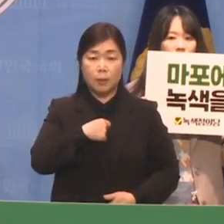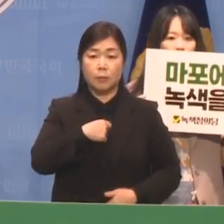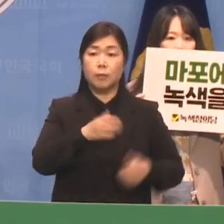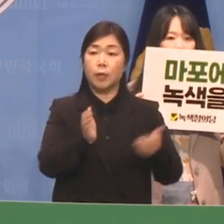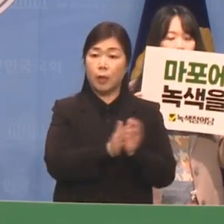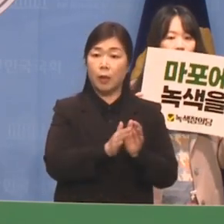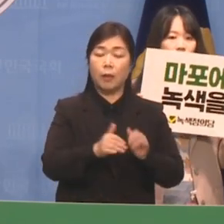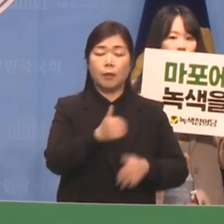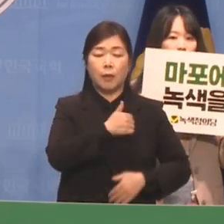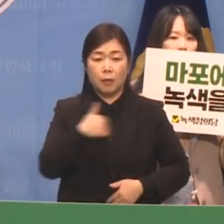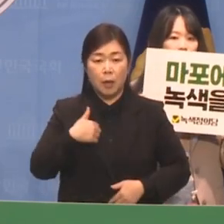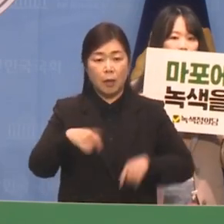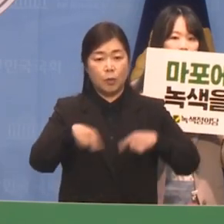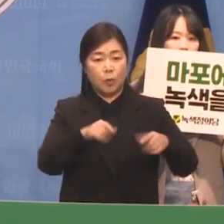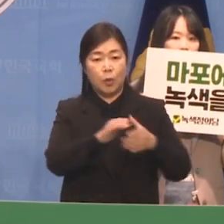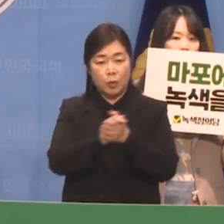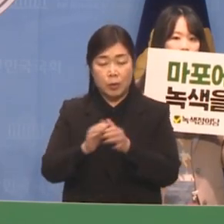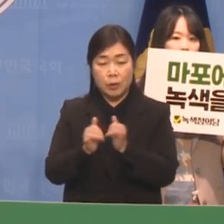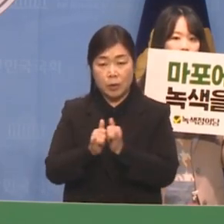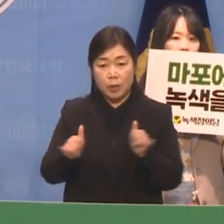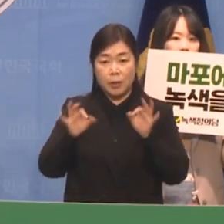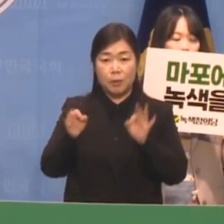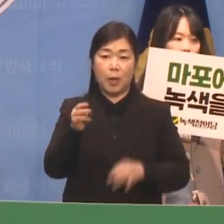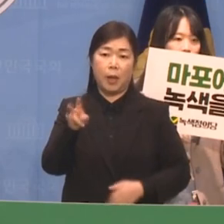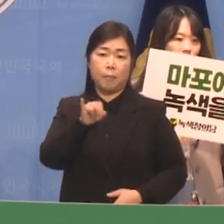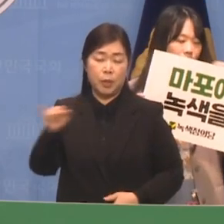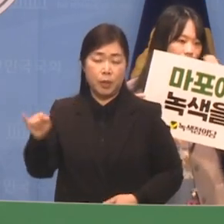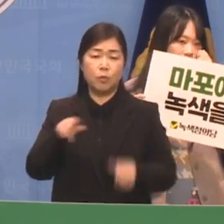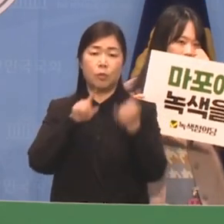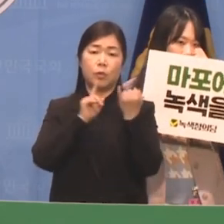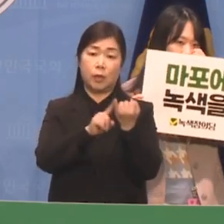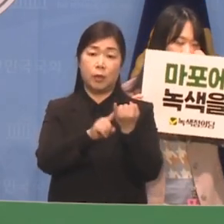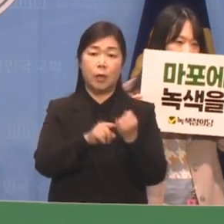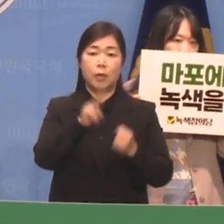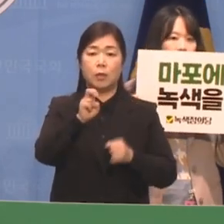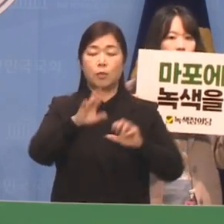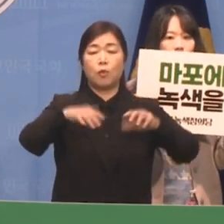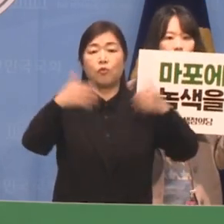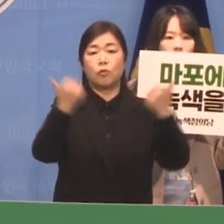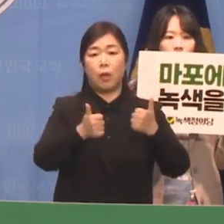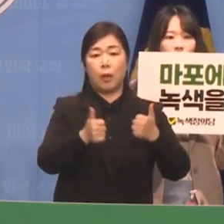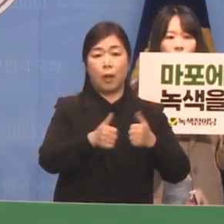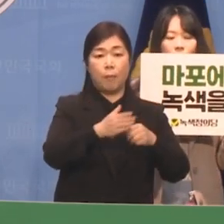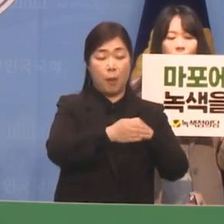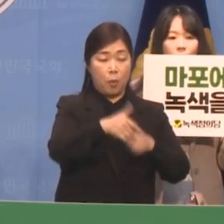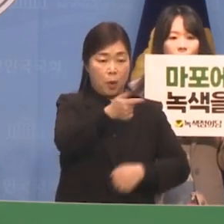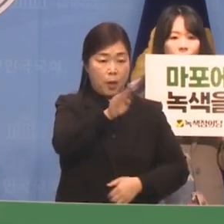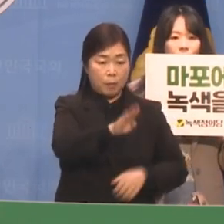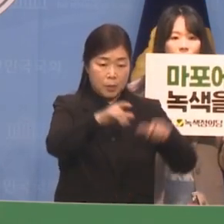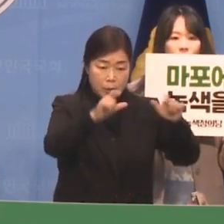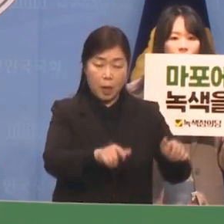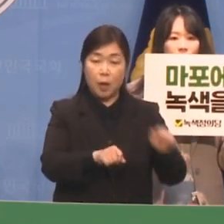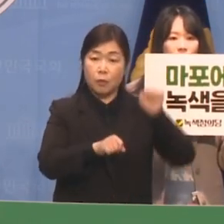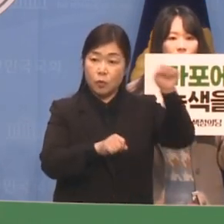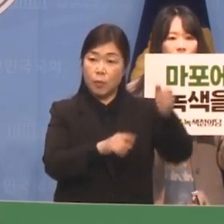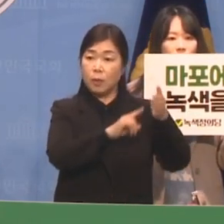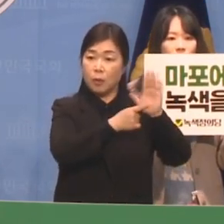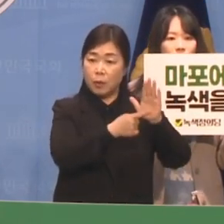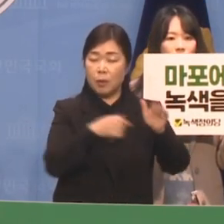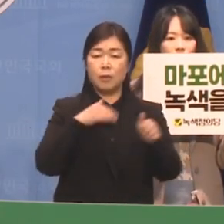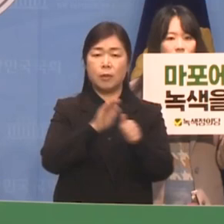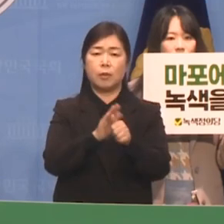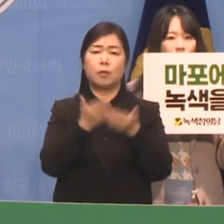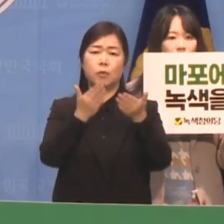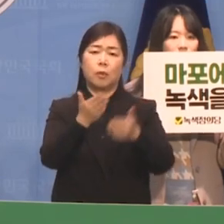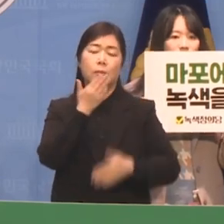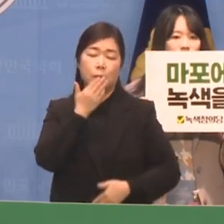동료 정치인 김혜미 후보의 22대 국회의원 선거 마포 갑 지역구 출마 선언에 지지 발언으로 함께할